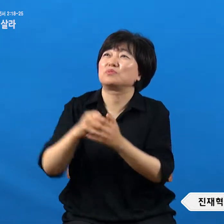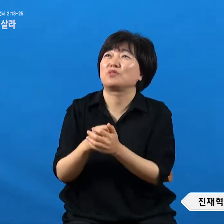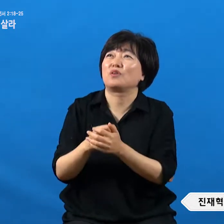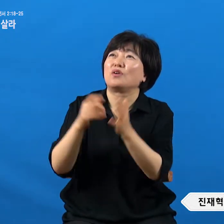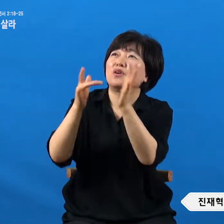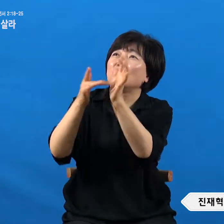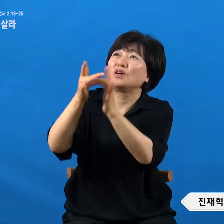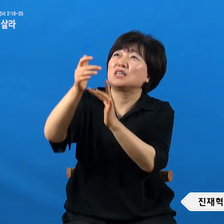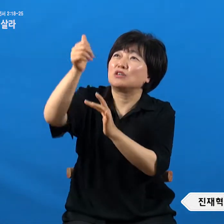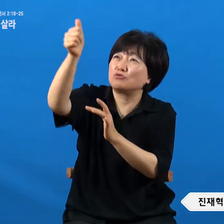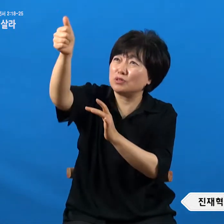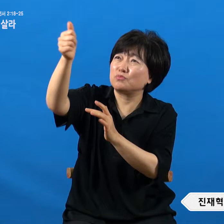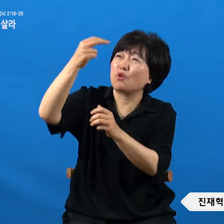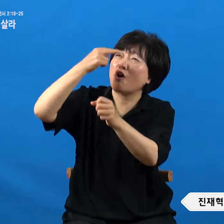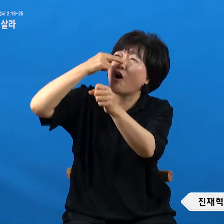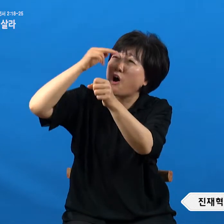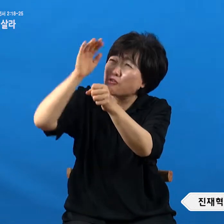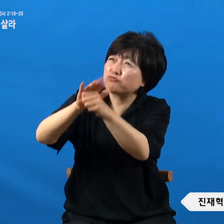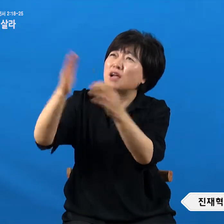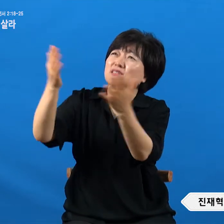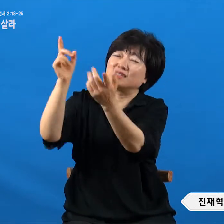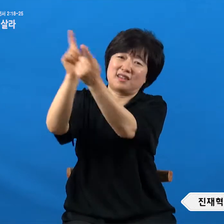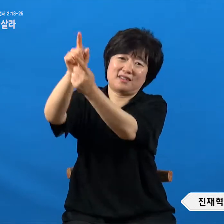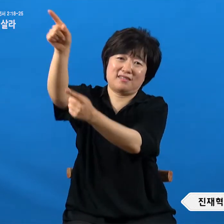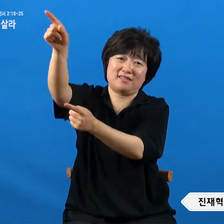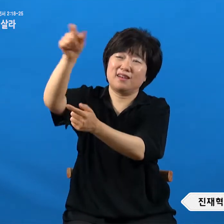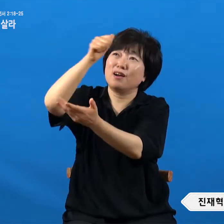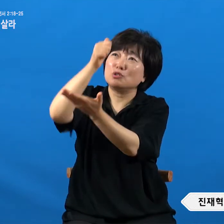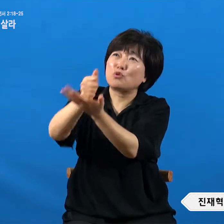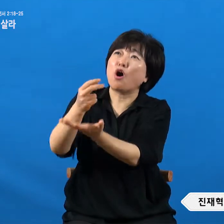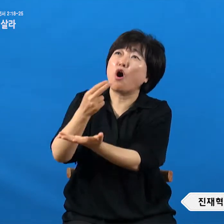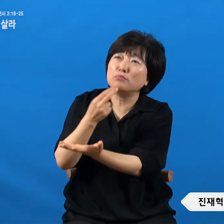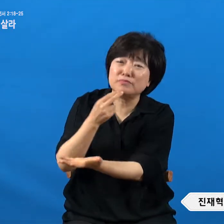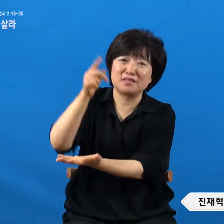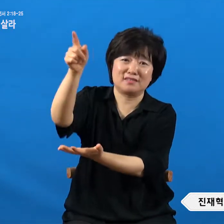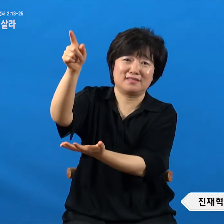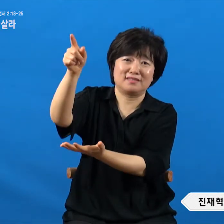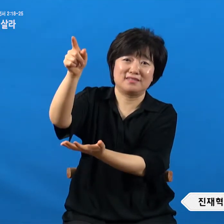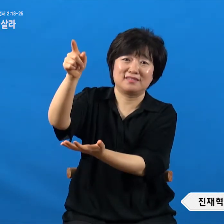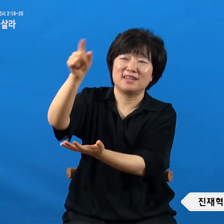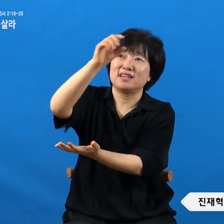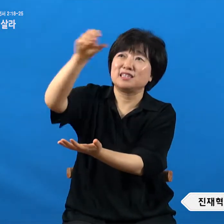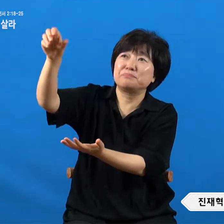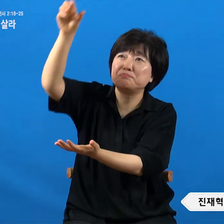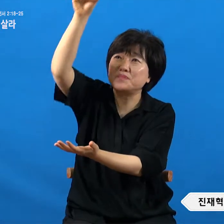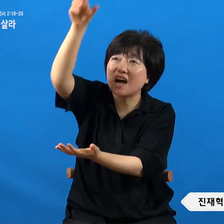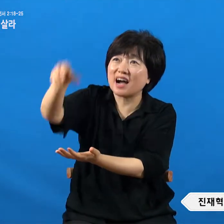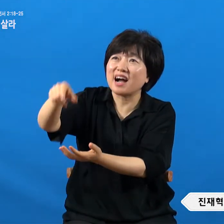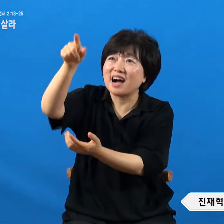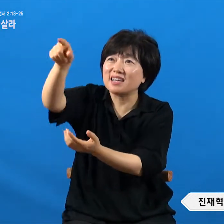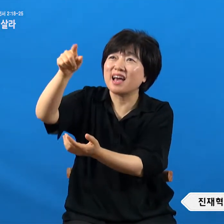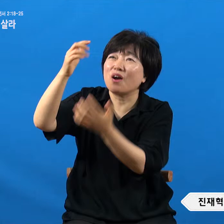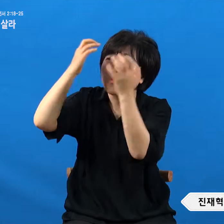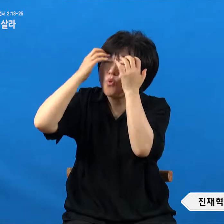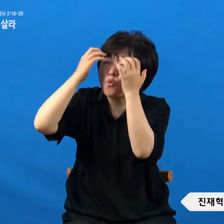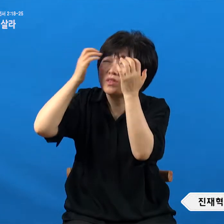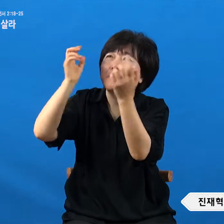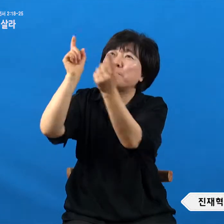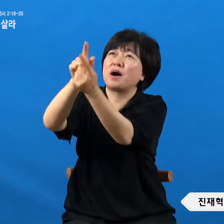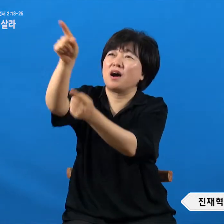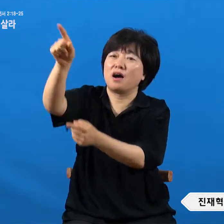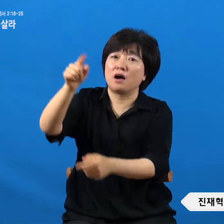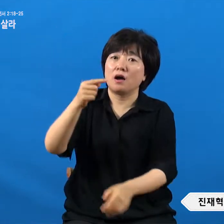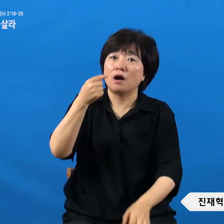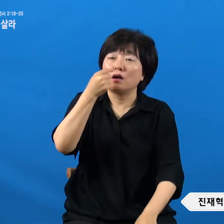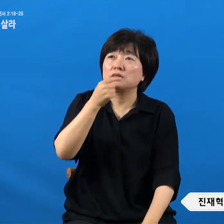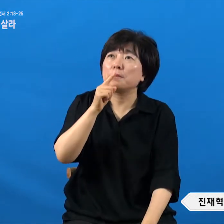우리를 향해서 부당한 고난을 당하셨습니다. 죄가 없으신 그분께서 십자가의 고난의 길을 걸으셨습니다.